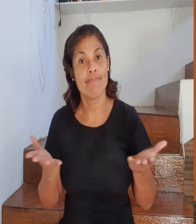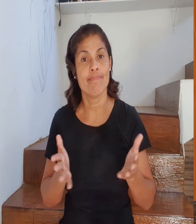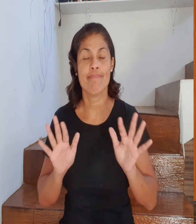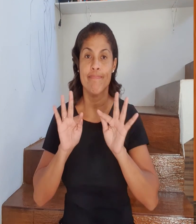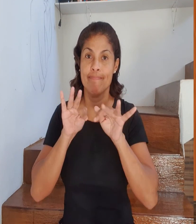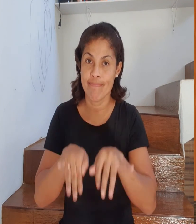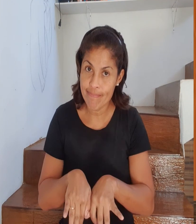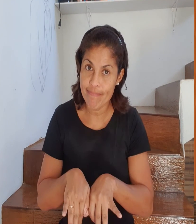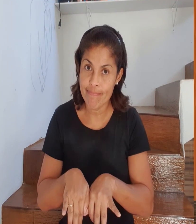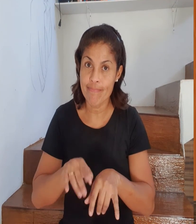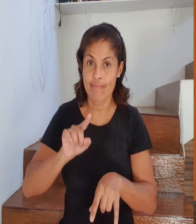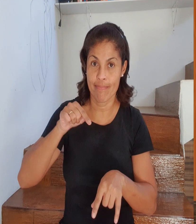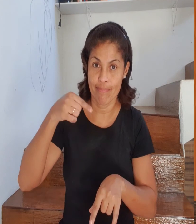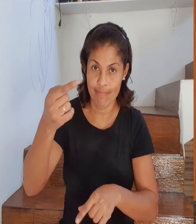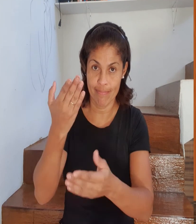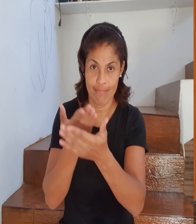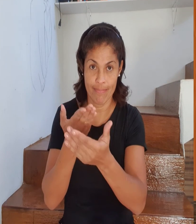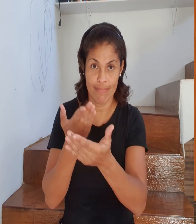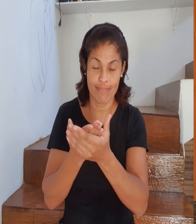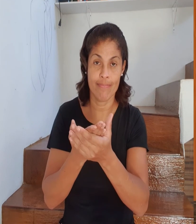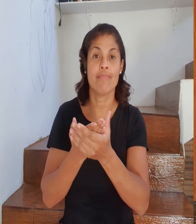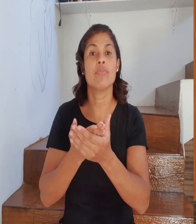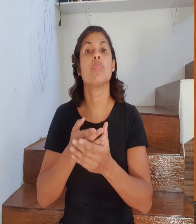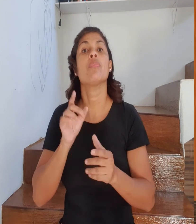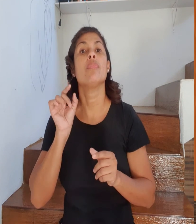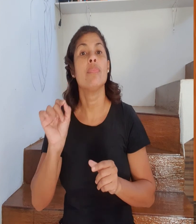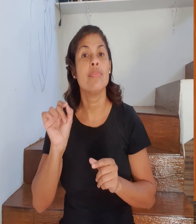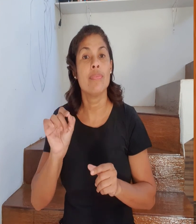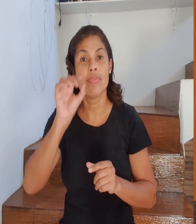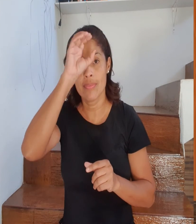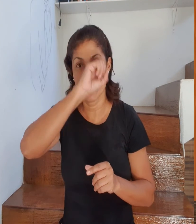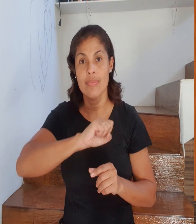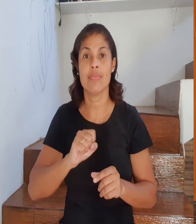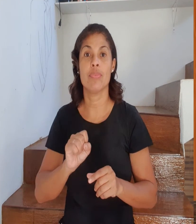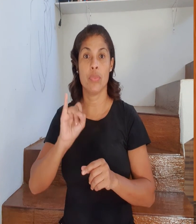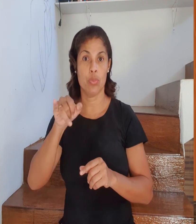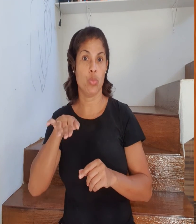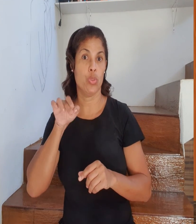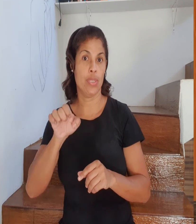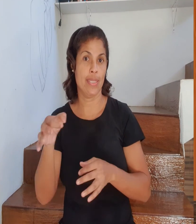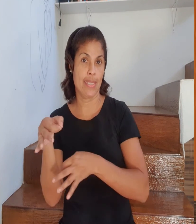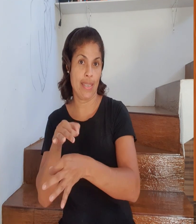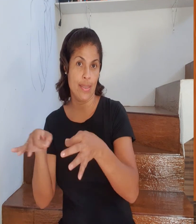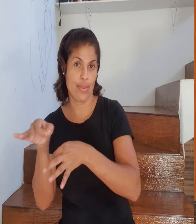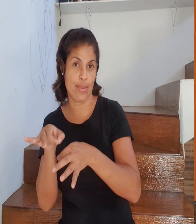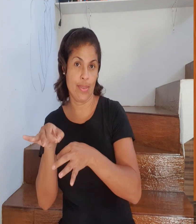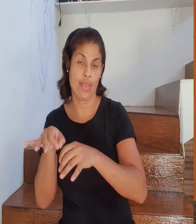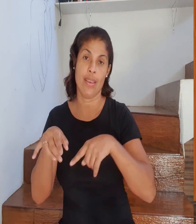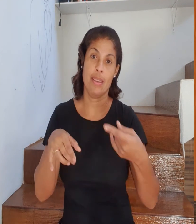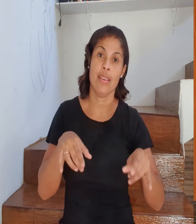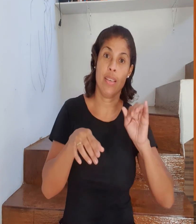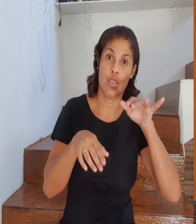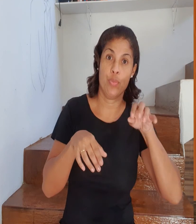Bom, pessoal, vamos ficando por aqui. Mas nas próximas aulas, nós vamos estudar a resposta imune celular e a